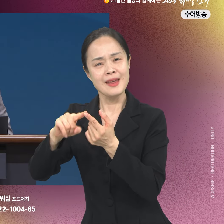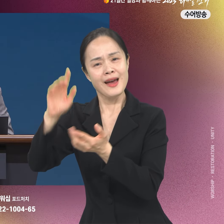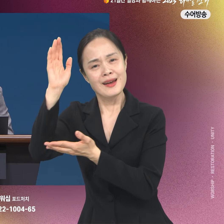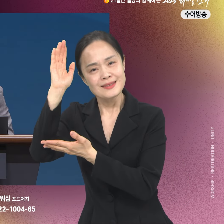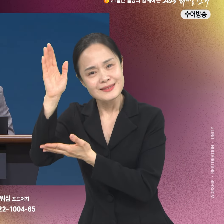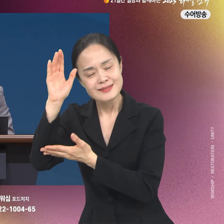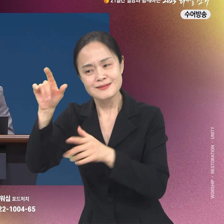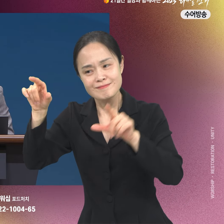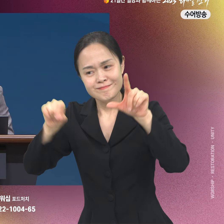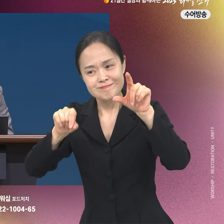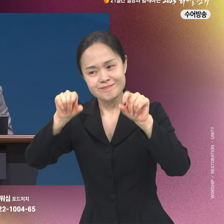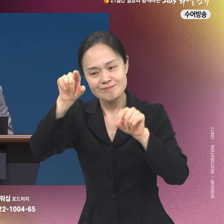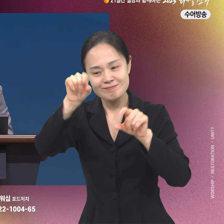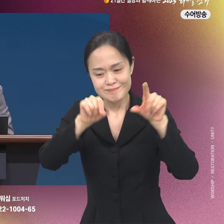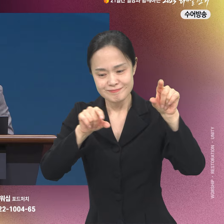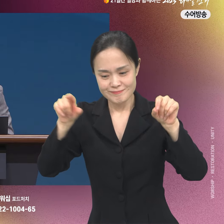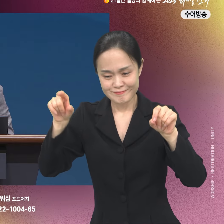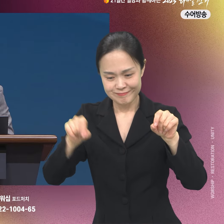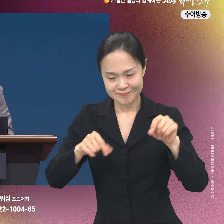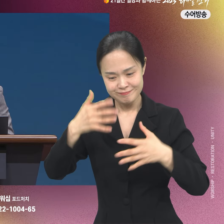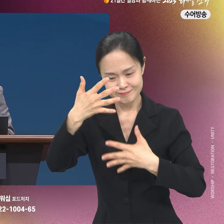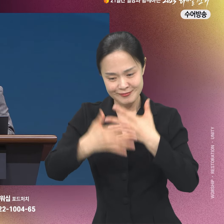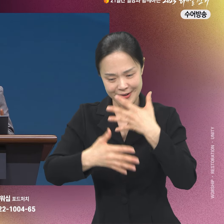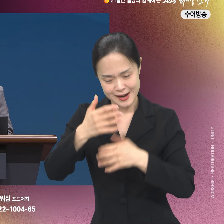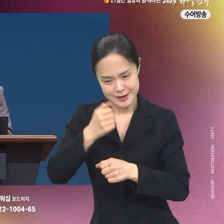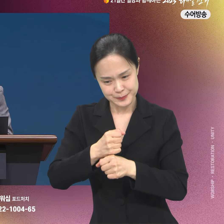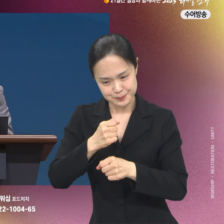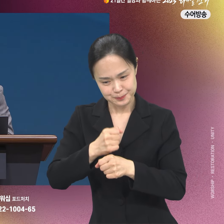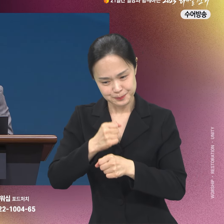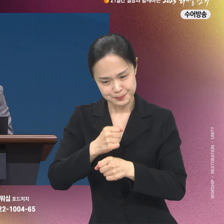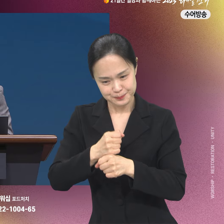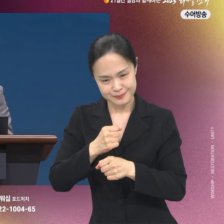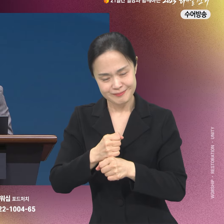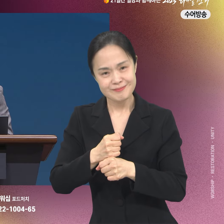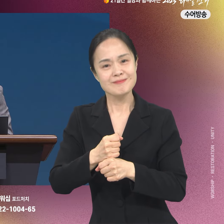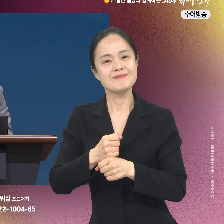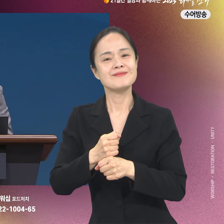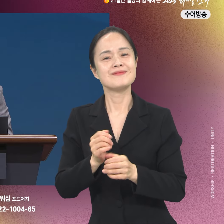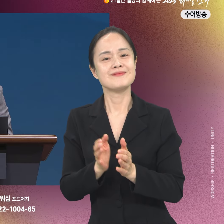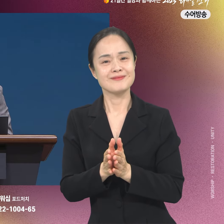꾸려나가기 시작했어요. 그러다 보니 아까 말씀드린